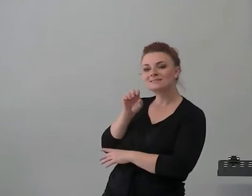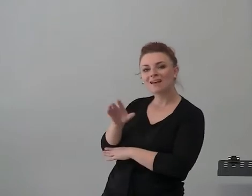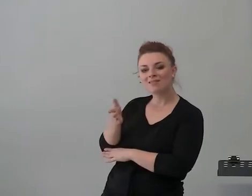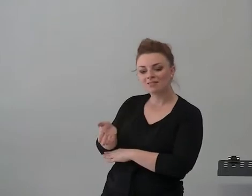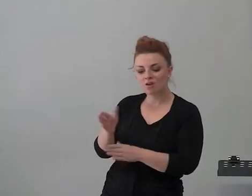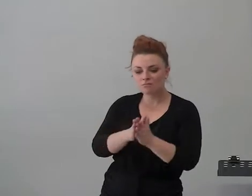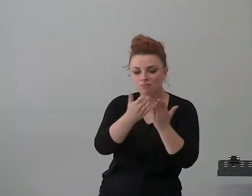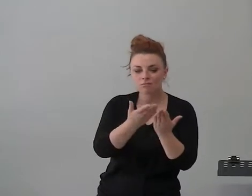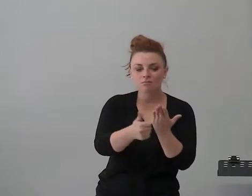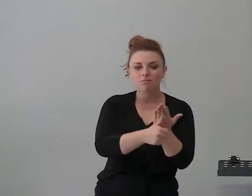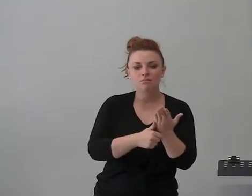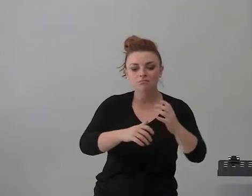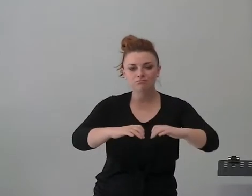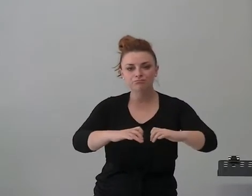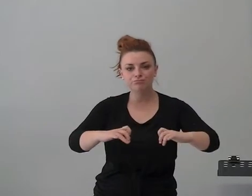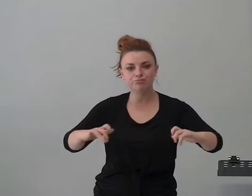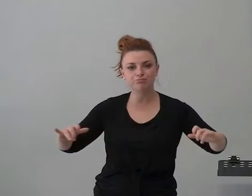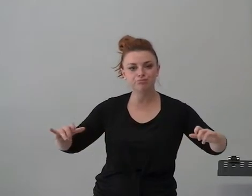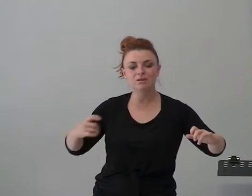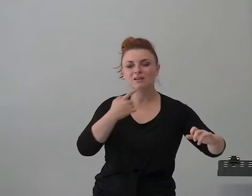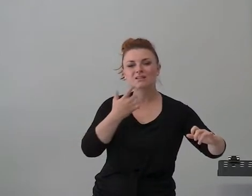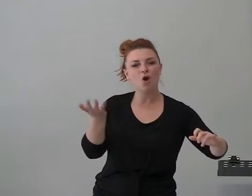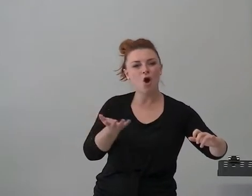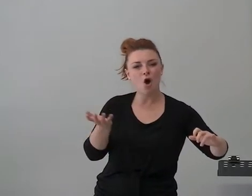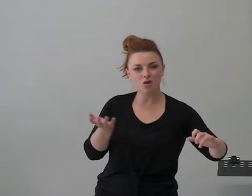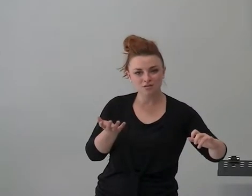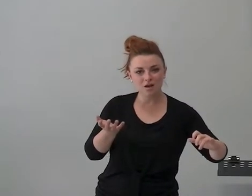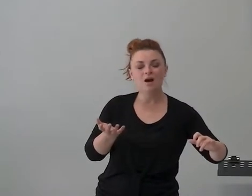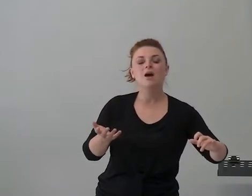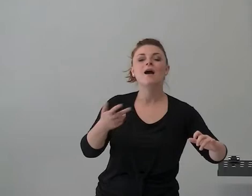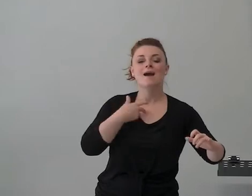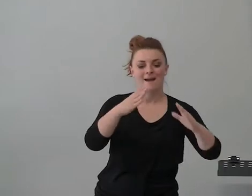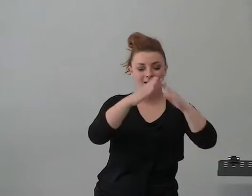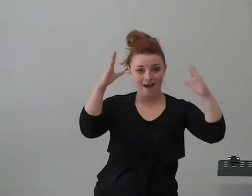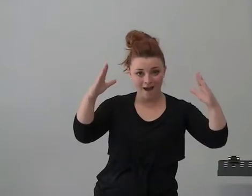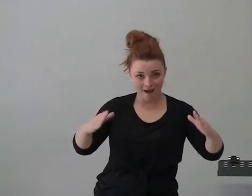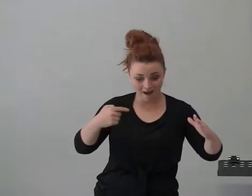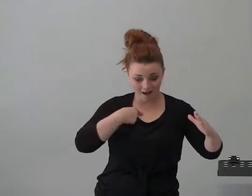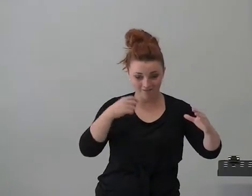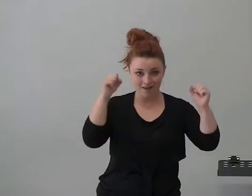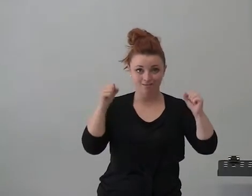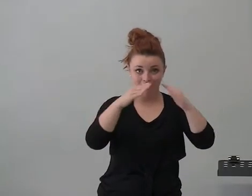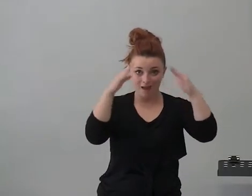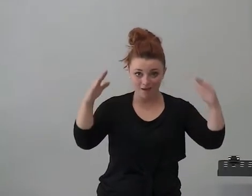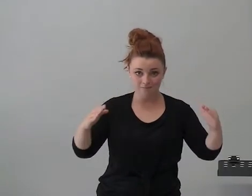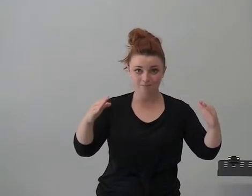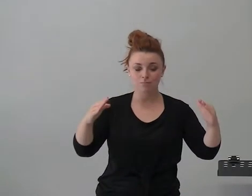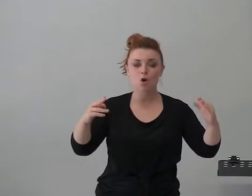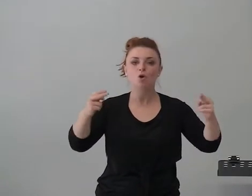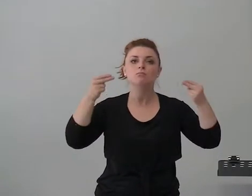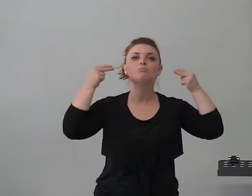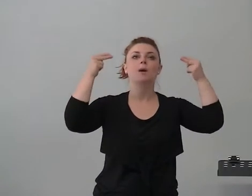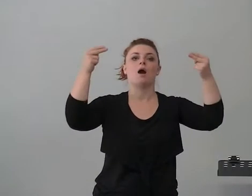Testamento, la mia casa, il mio tempio, sarà chiamata casa di